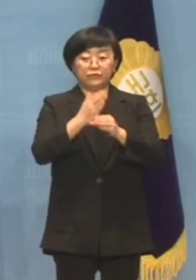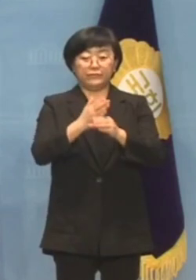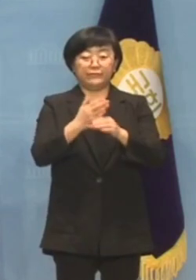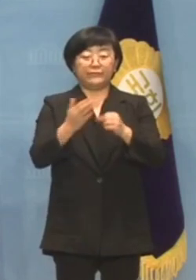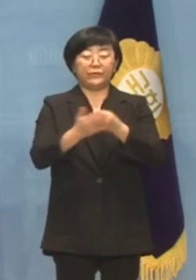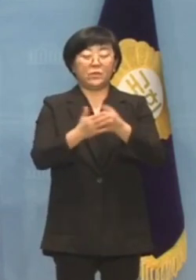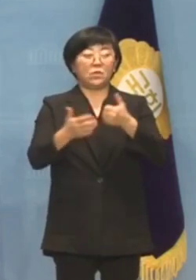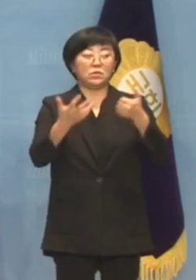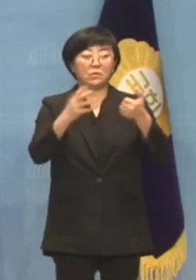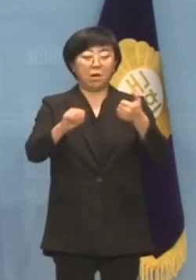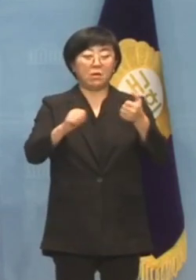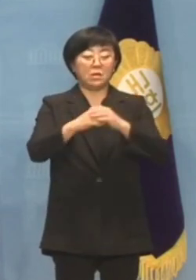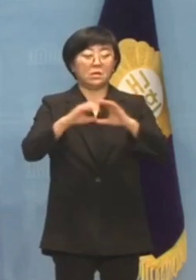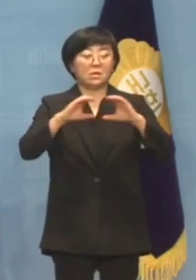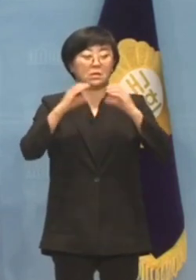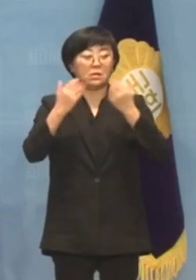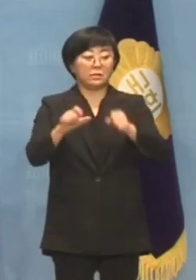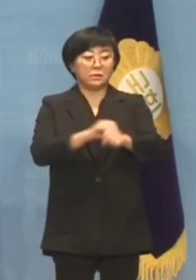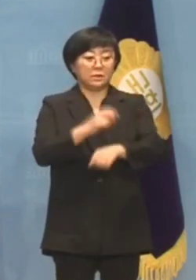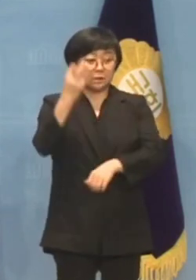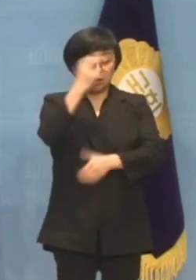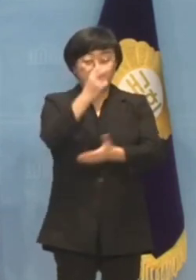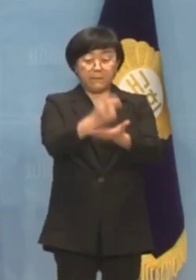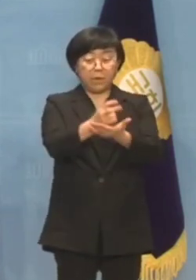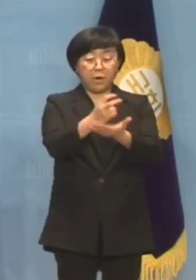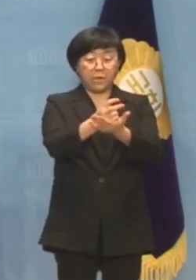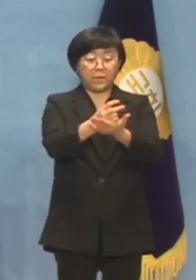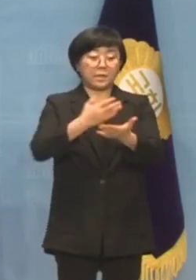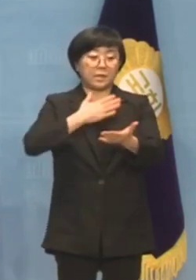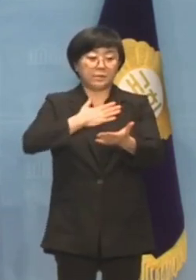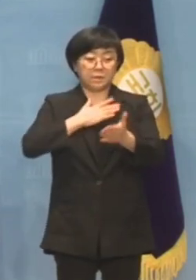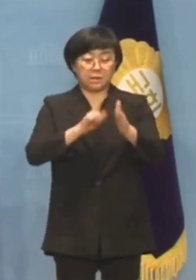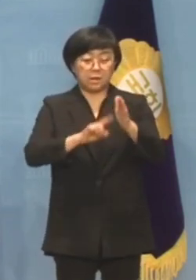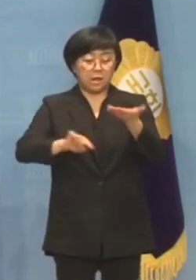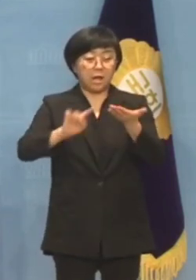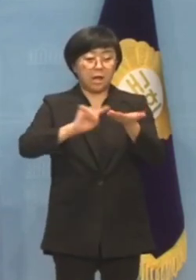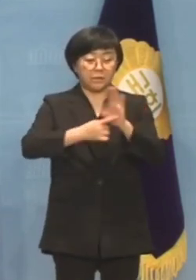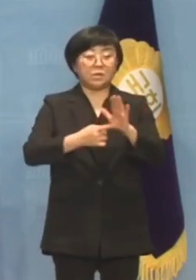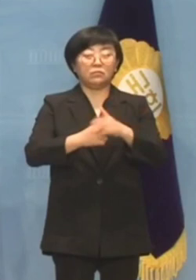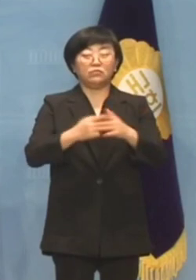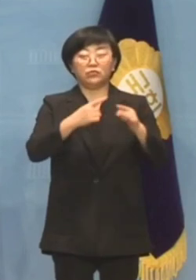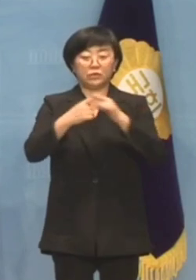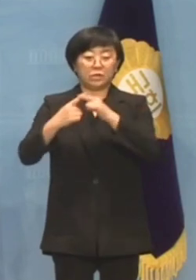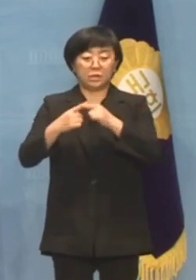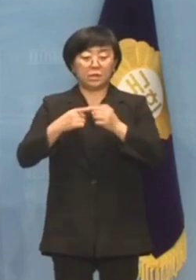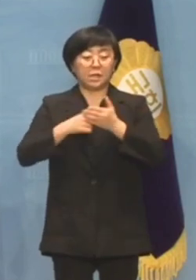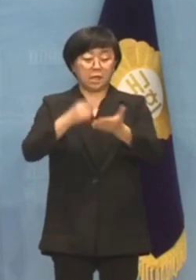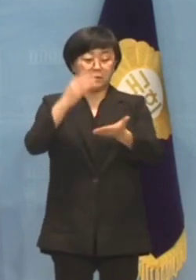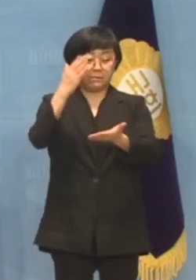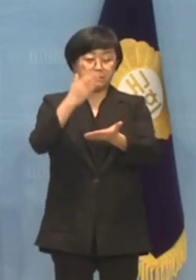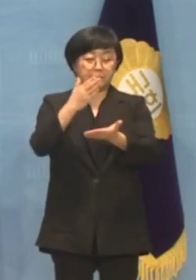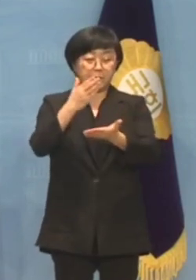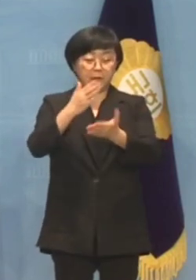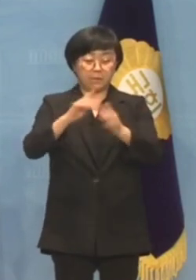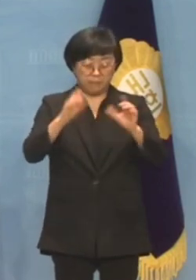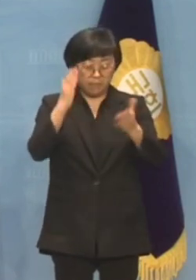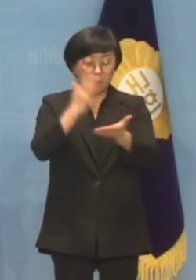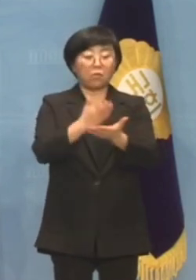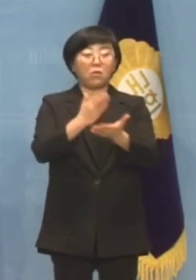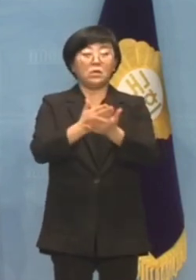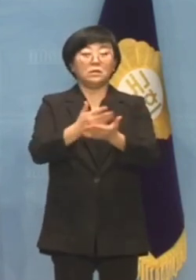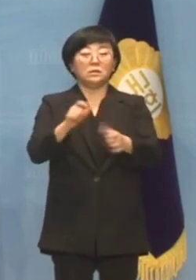만큼 50억 클럽 특검법은 감정을 앞세워 무조건 강행할 것이 아닌 특검